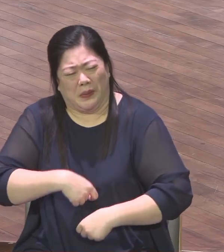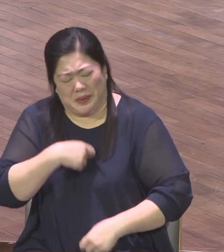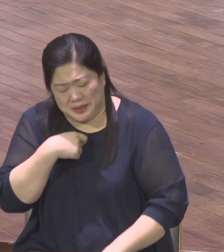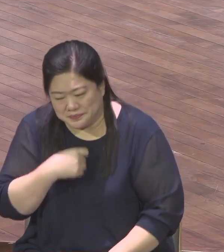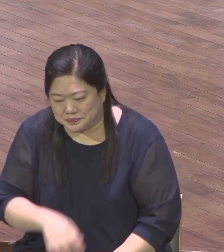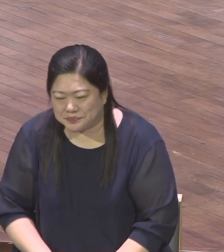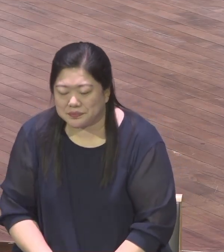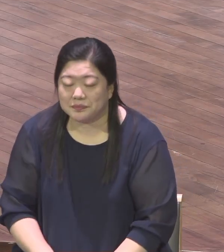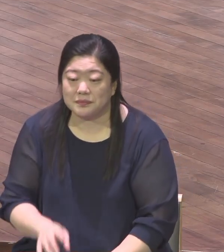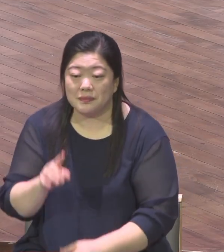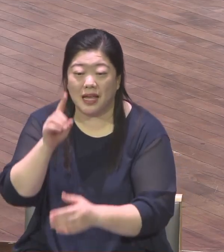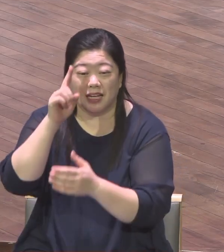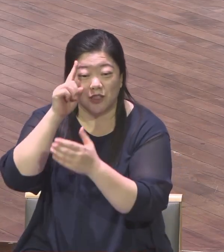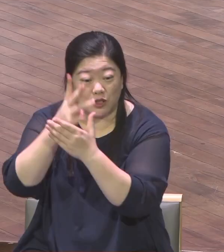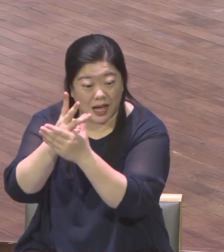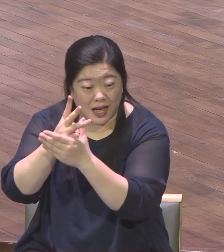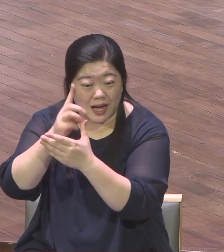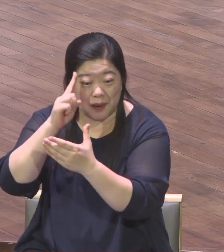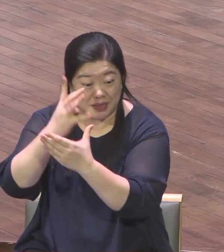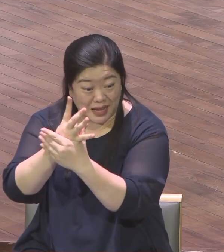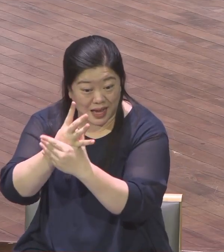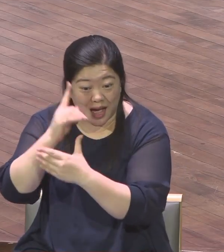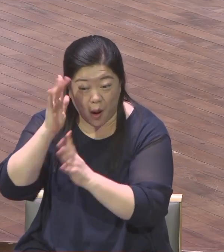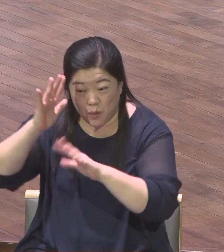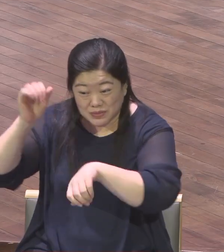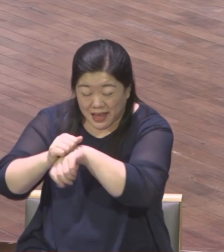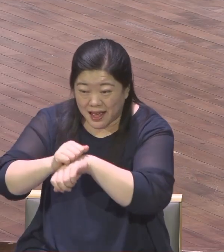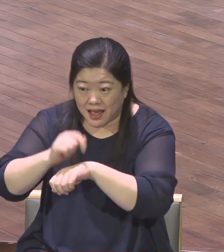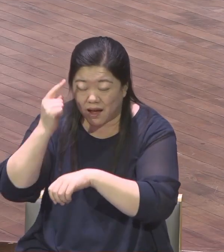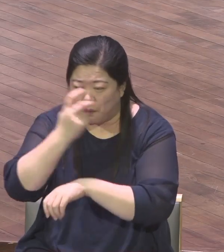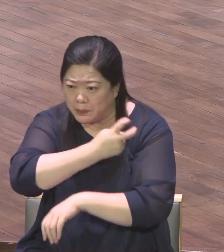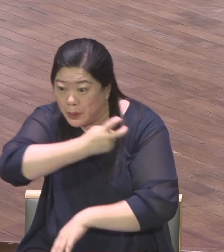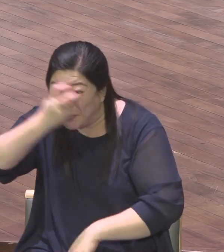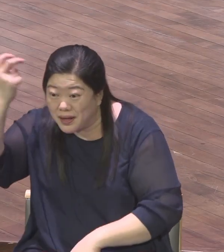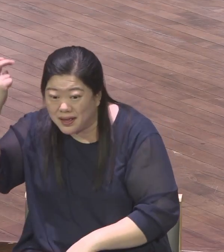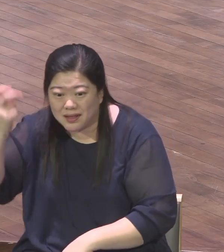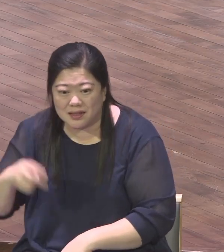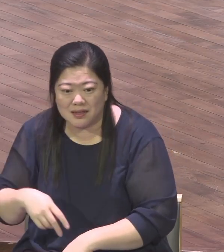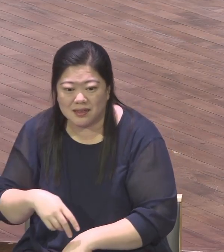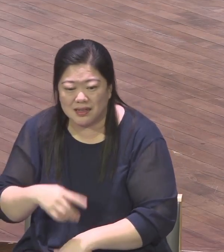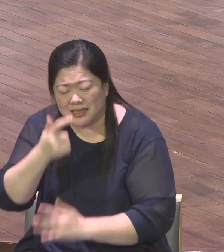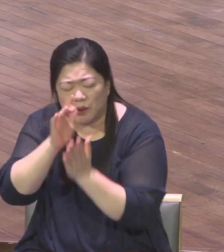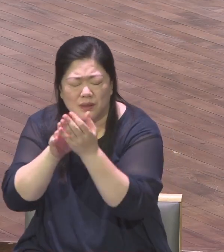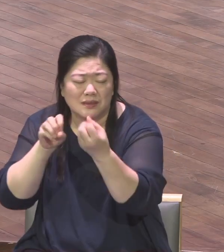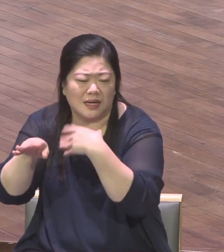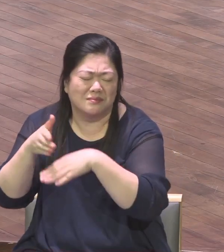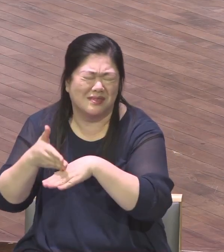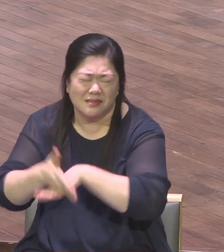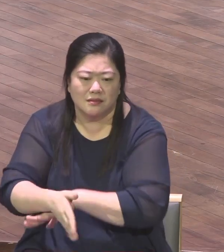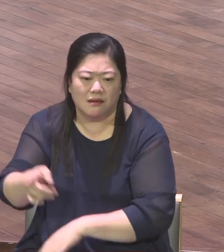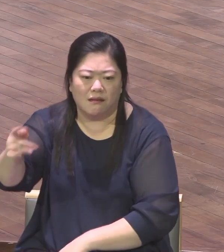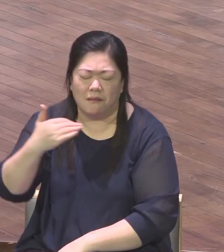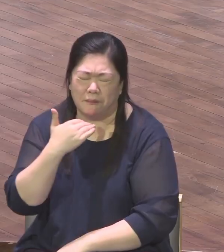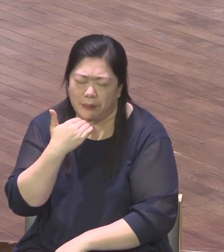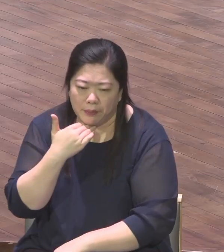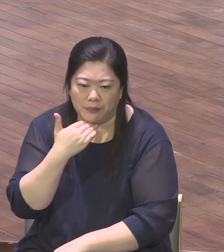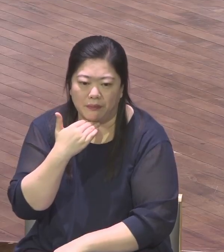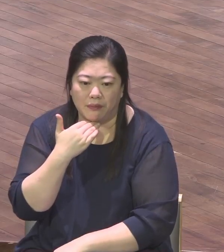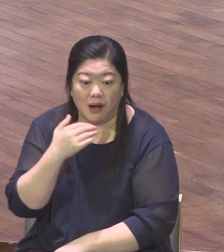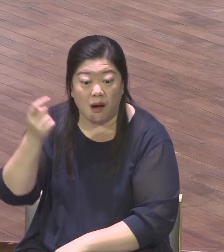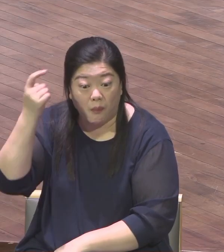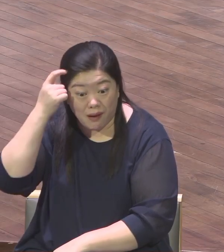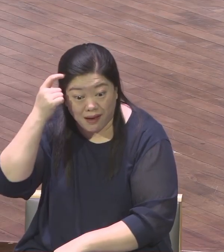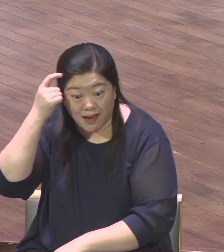순종 안 하지. 자기 의가 강하지. 자기 지식으로 판단하지. 절대 나는 함부로 그걸 절대